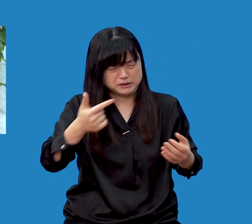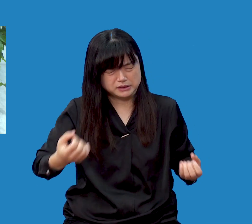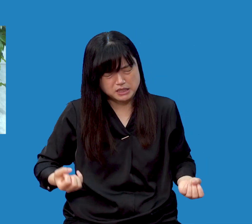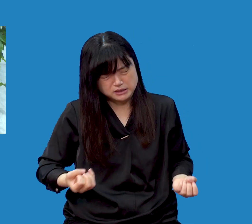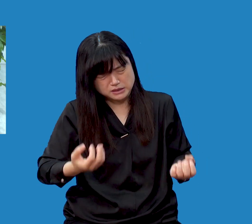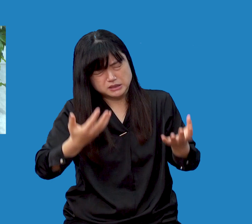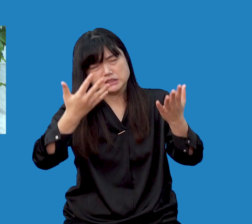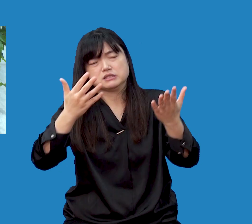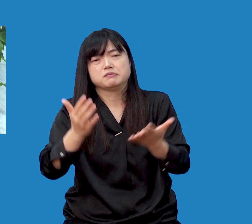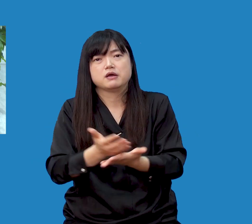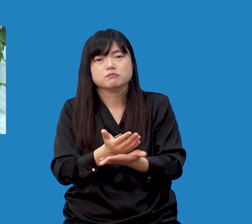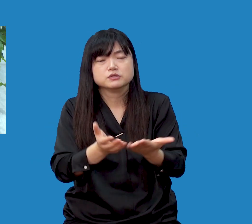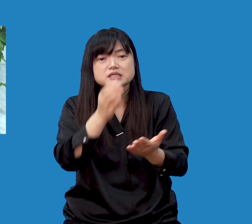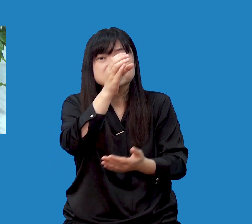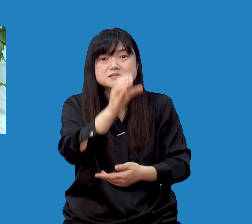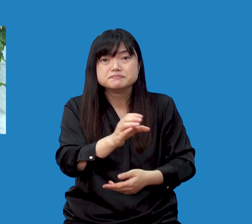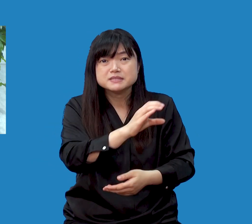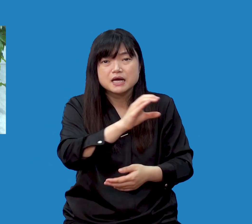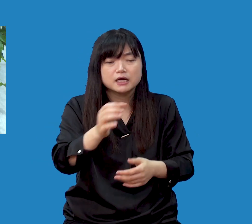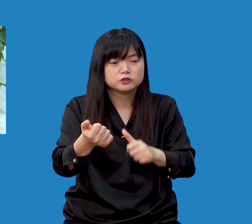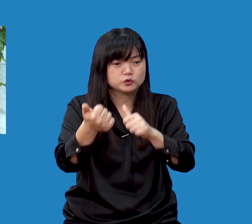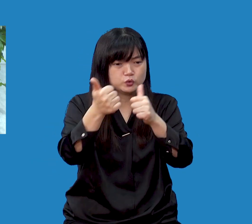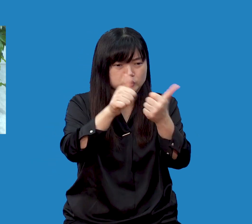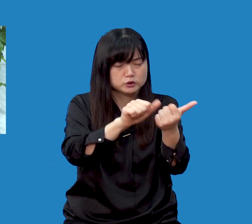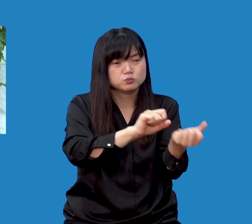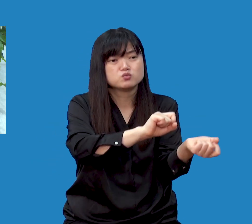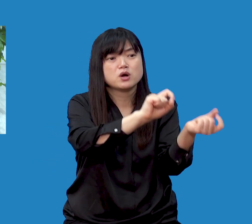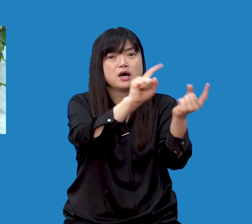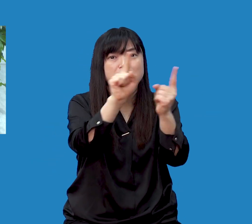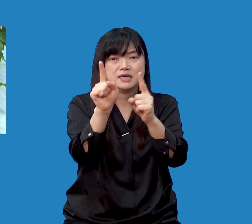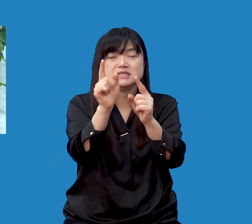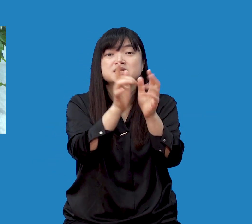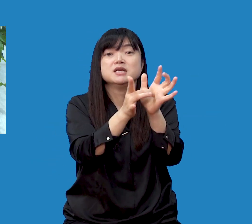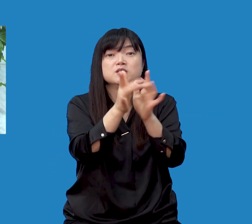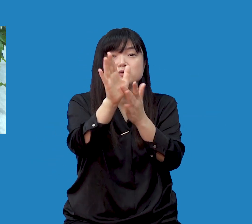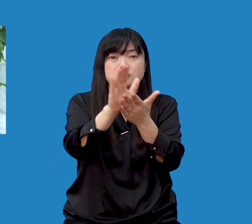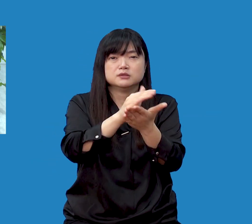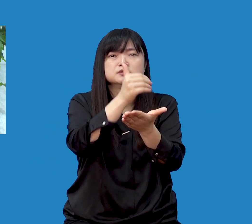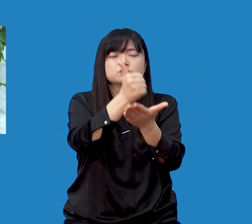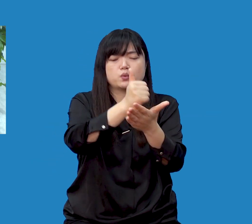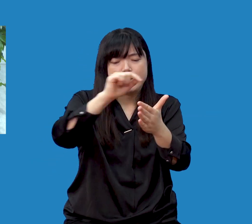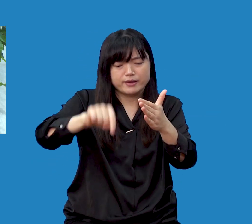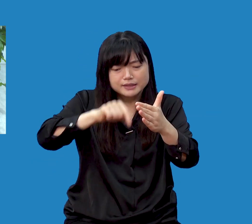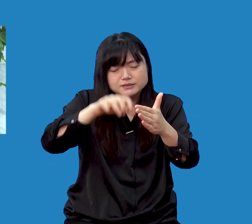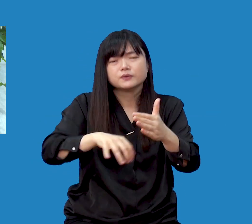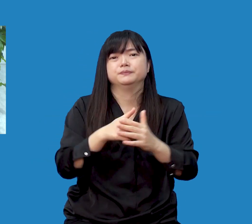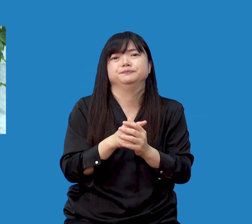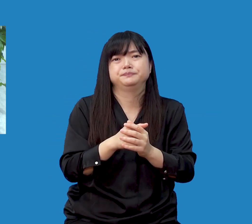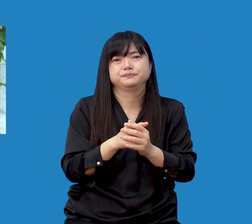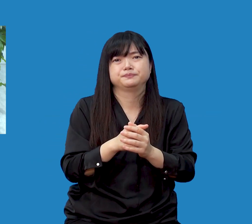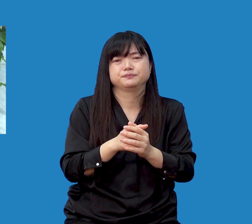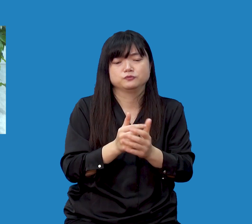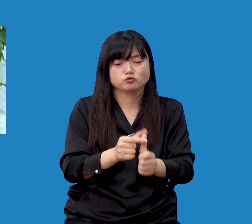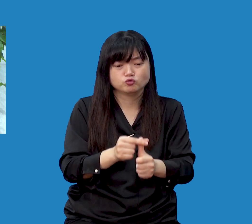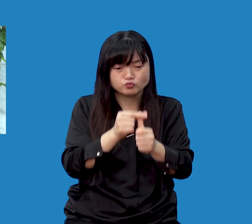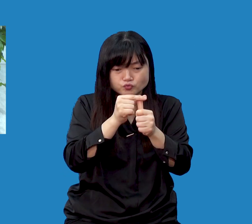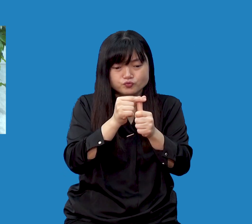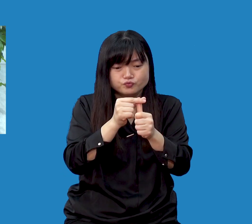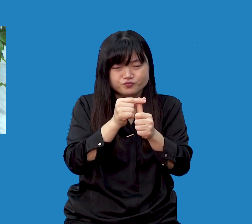베풀어 십자가에서 죽으시고 부활하신 예수 그리스도 안에서